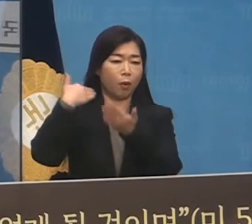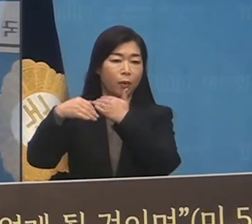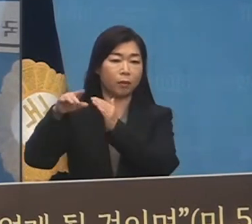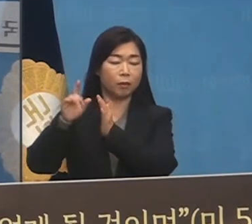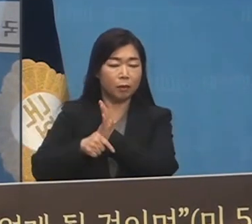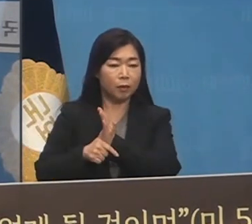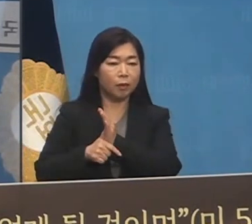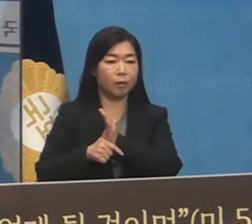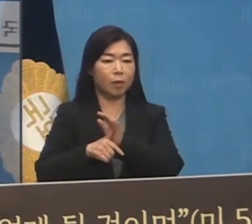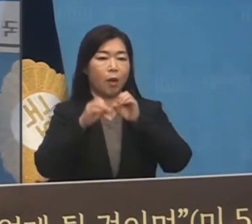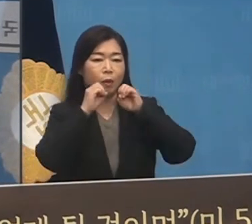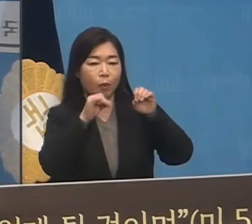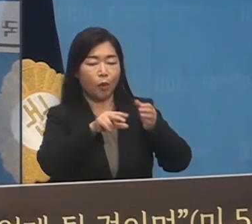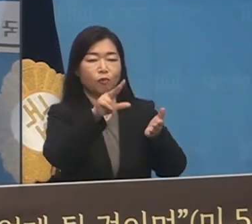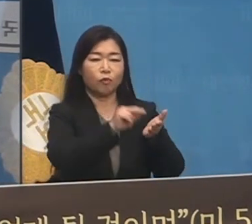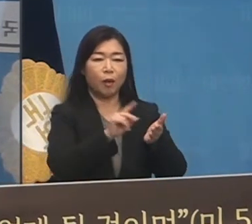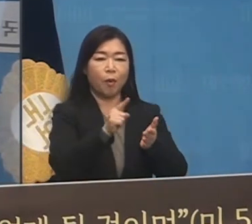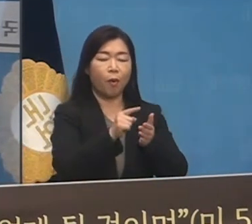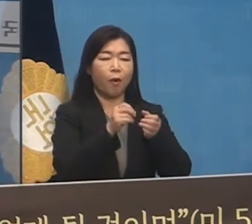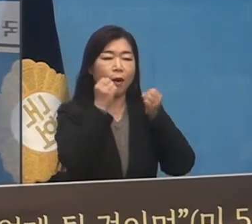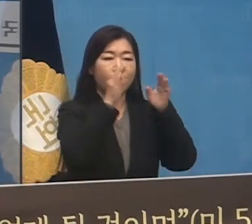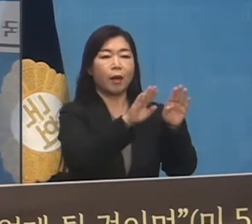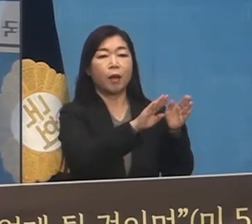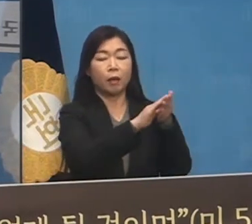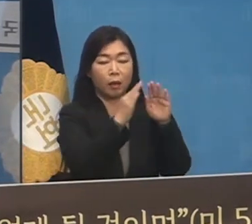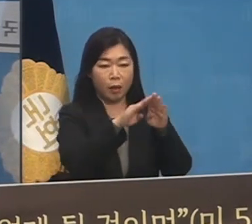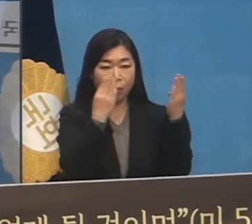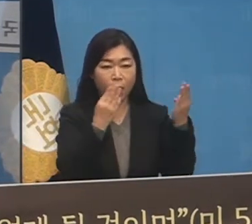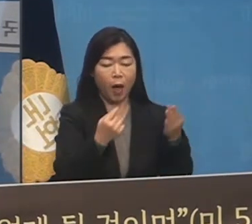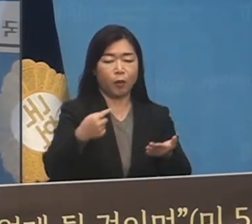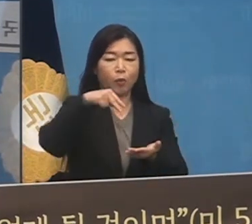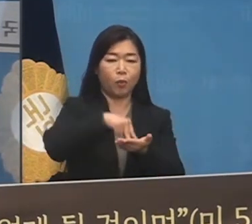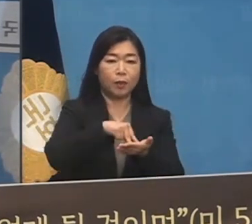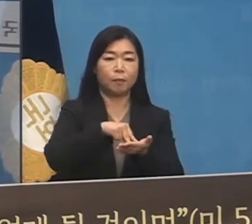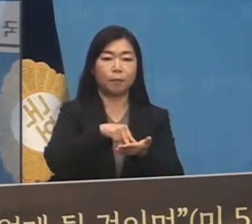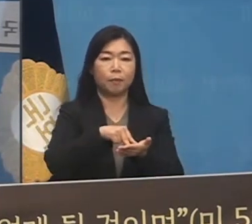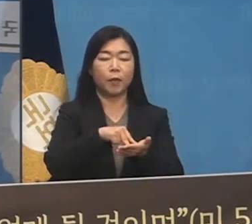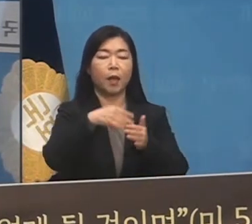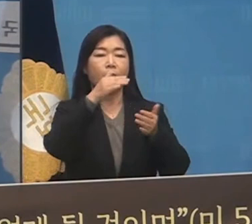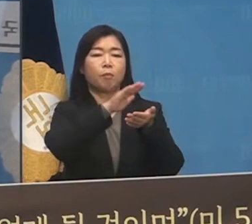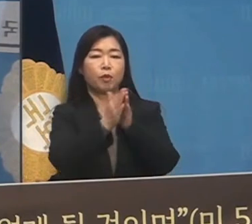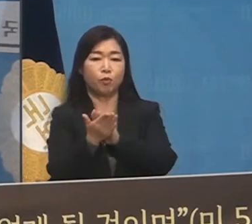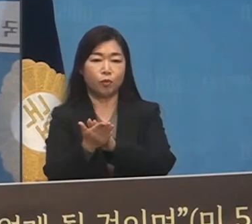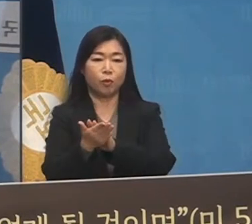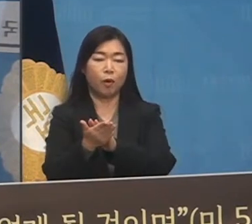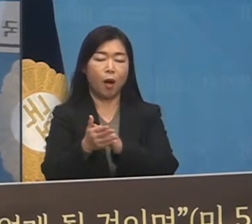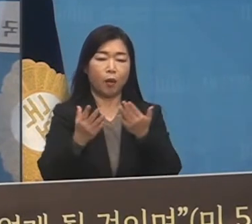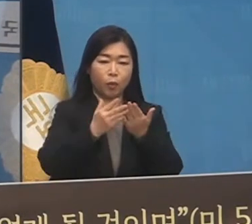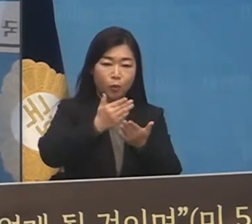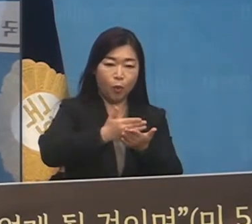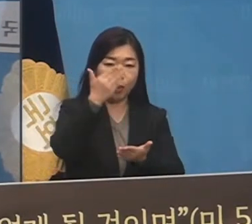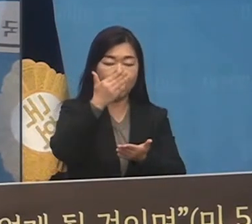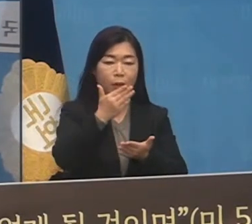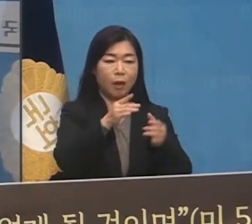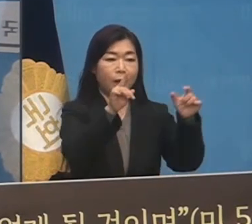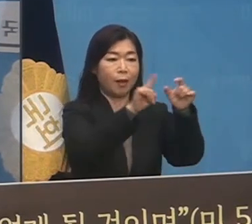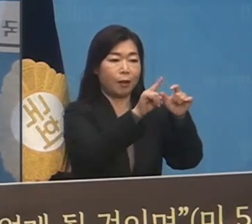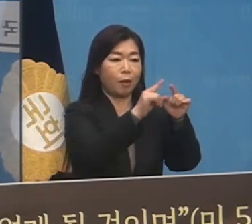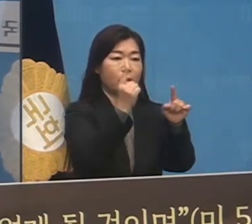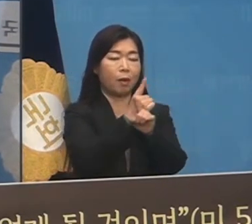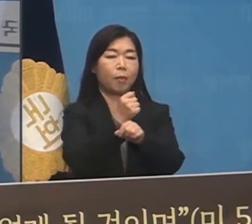과거 선교의 주제를 개화, 독립, 민주화, 통일로